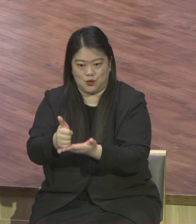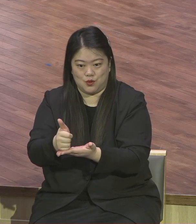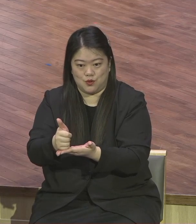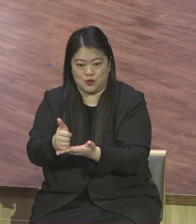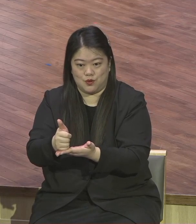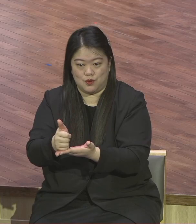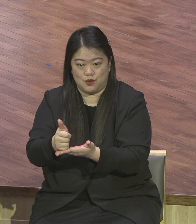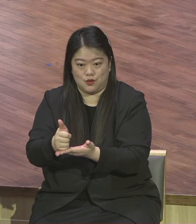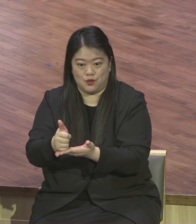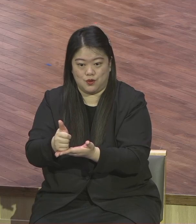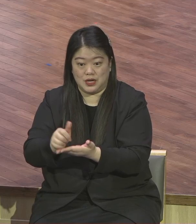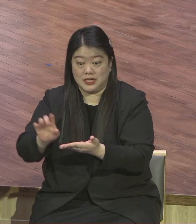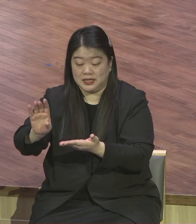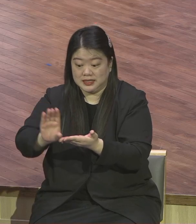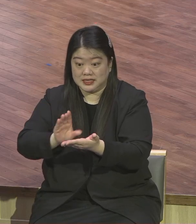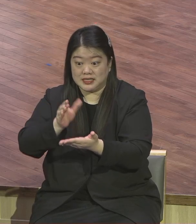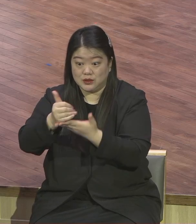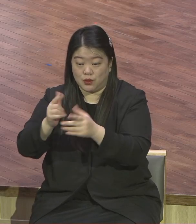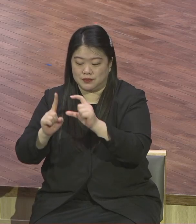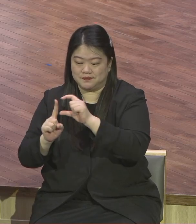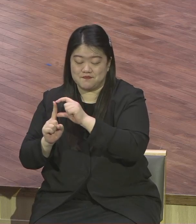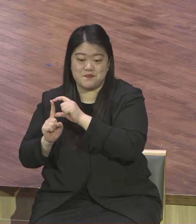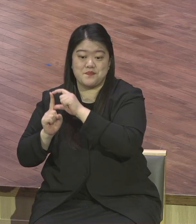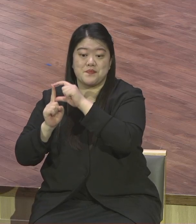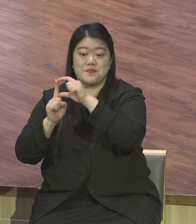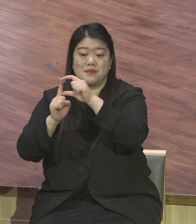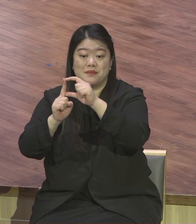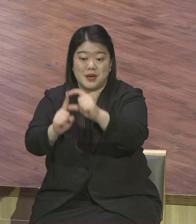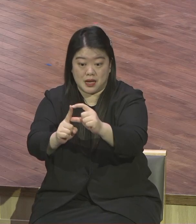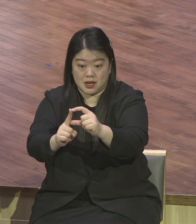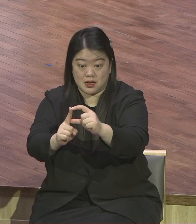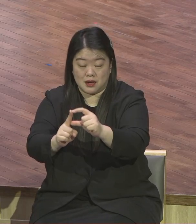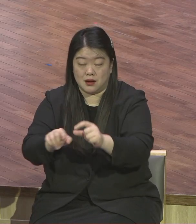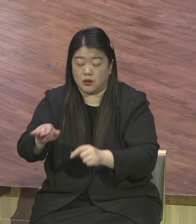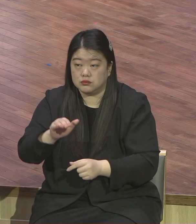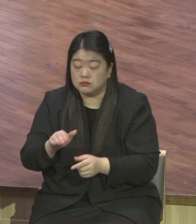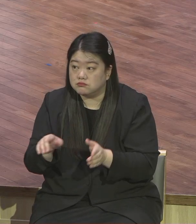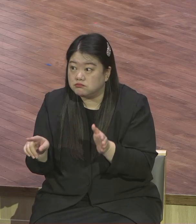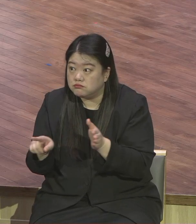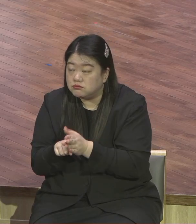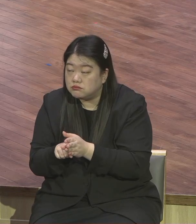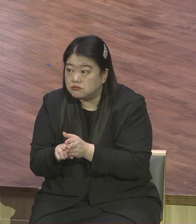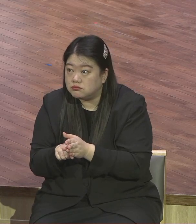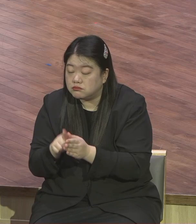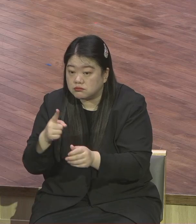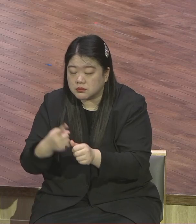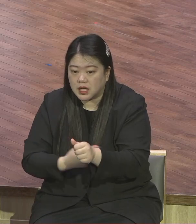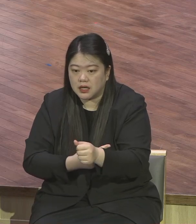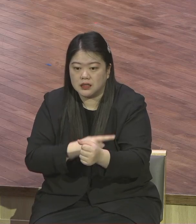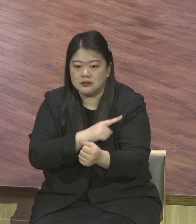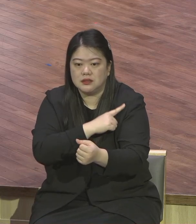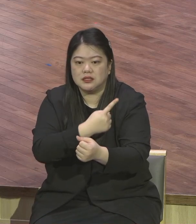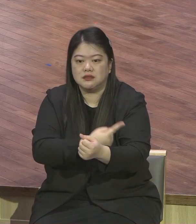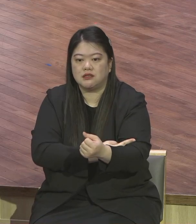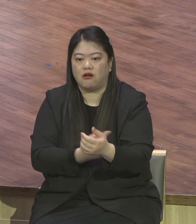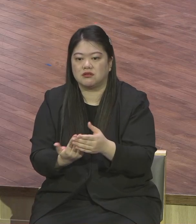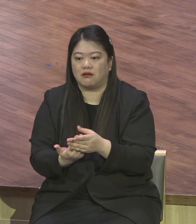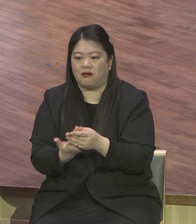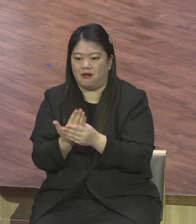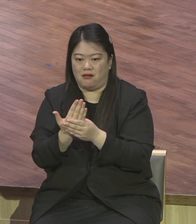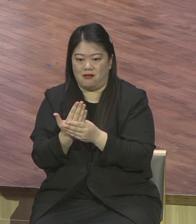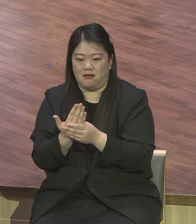그리스도를 사실적으로 누리면 능력이 생깁니다. 그래서 예수님이 나의